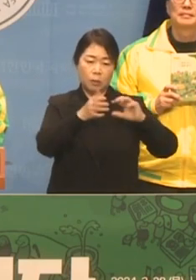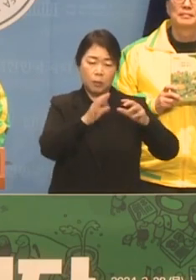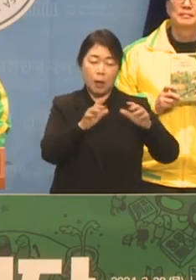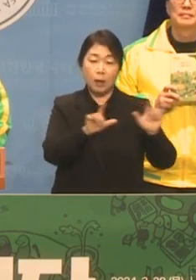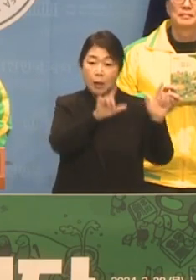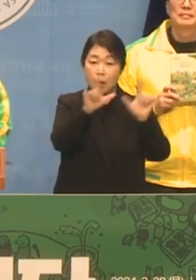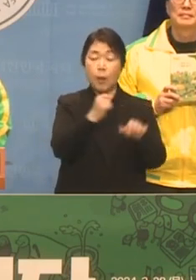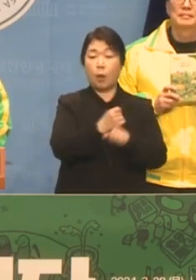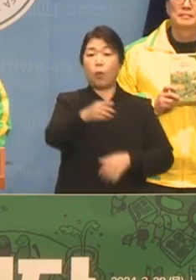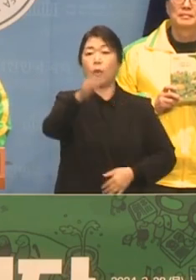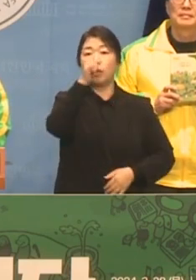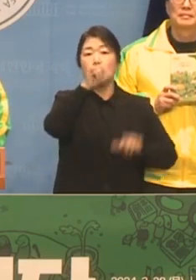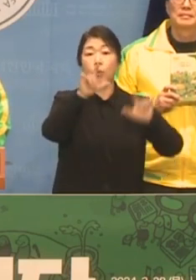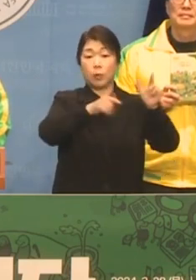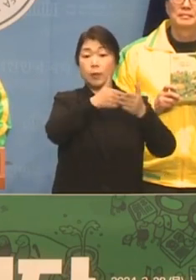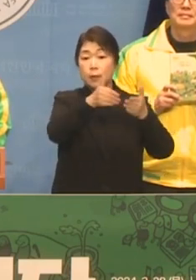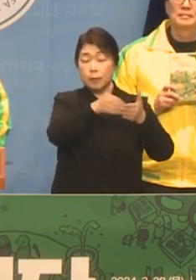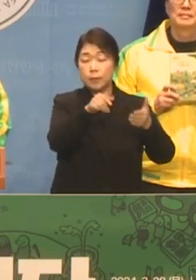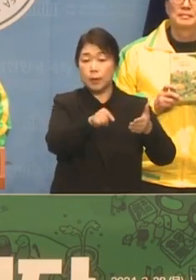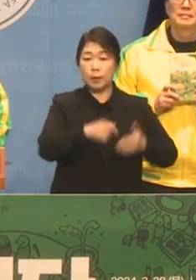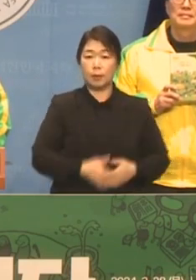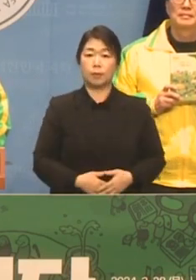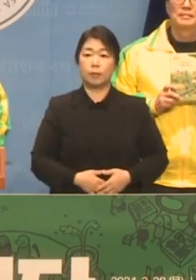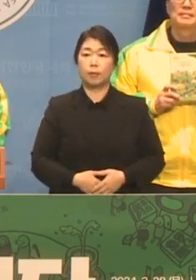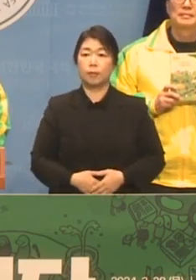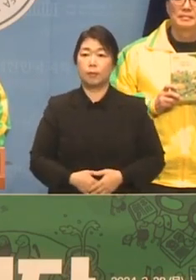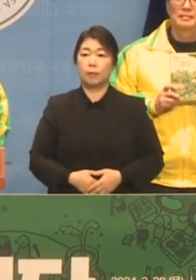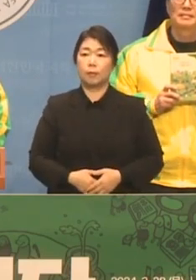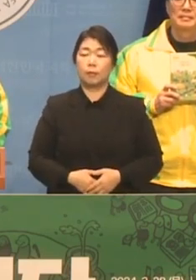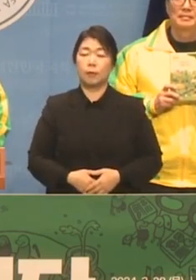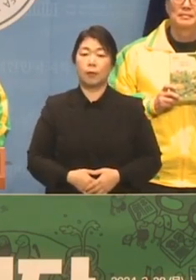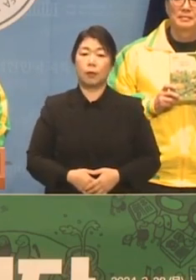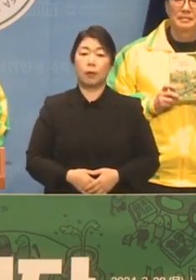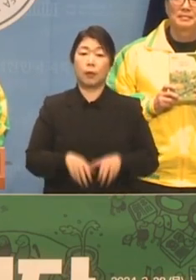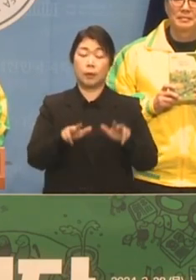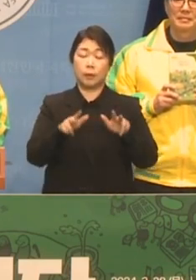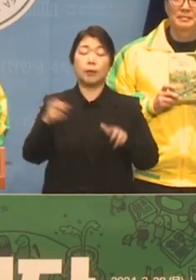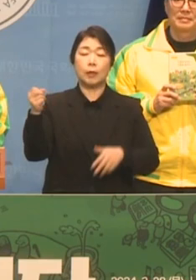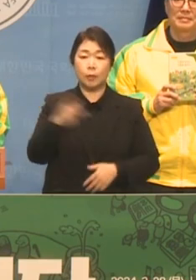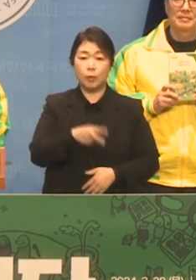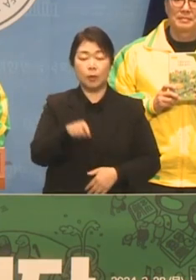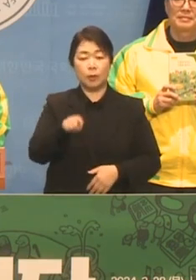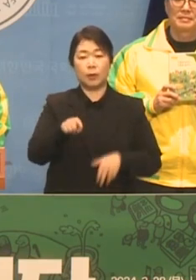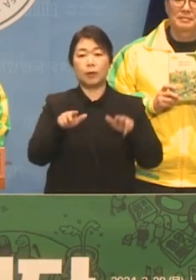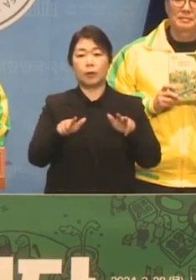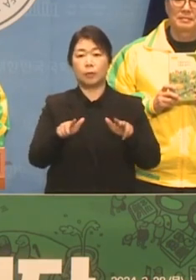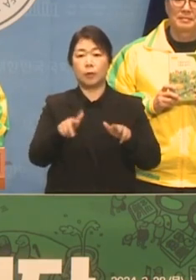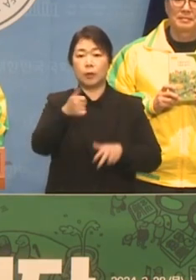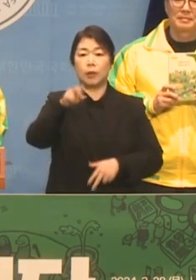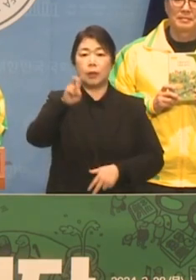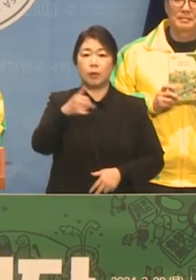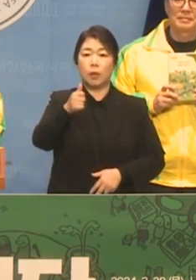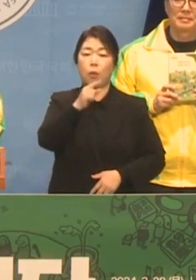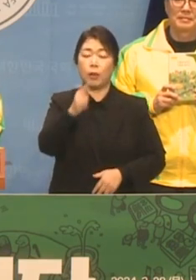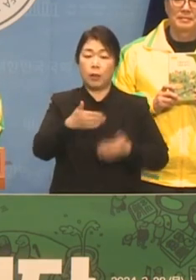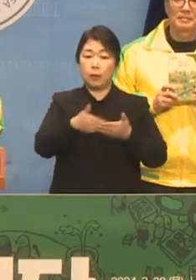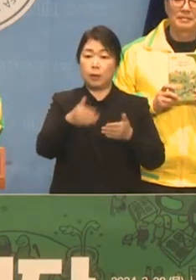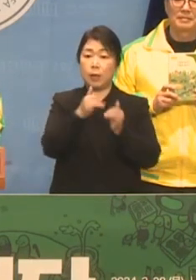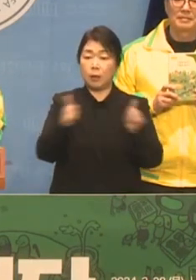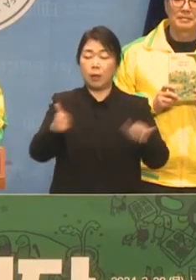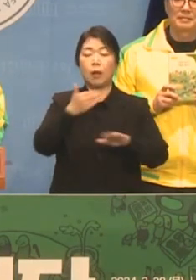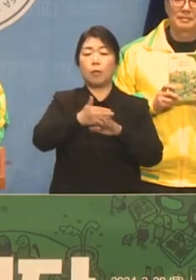꾸려가고 있는 그림입니다 다시 한번이 자리를 빌어서 김지현 작가님께 감사 인사를